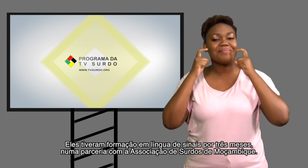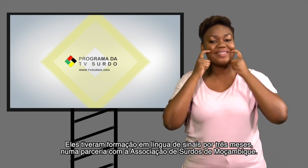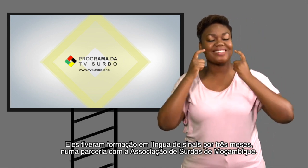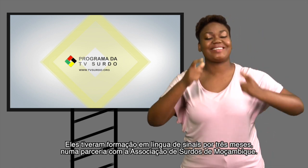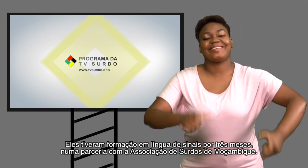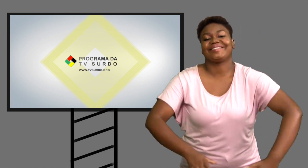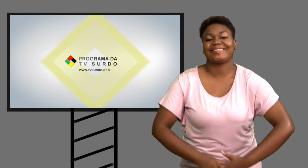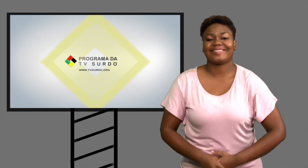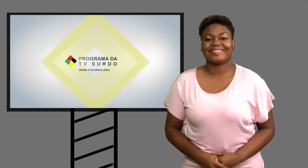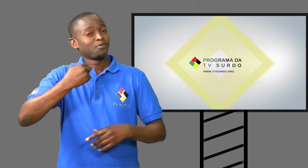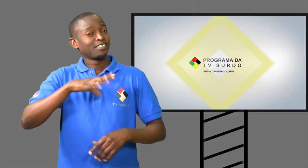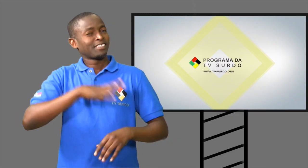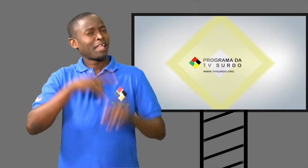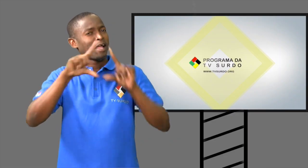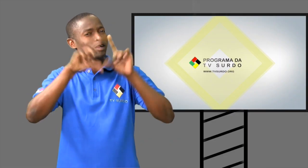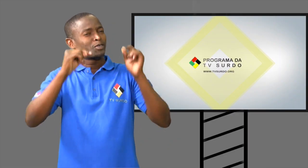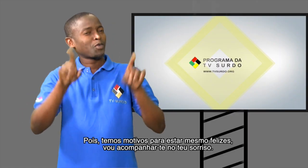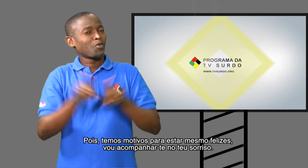de Moçambique.